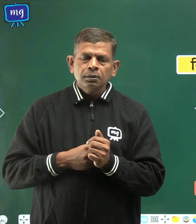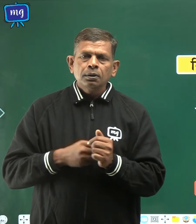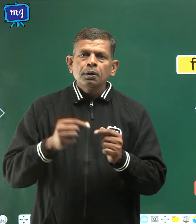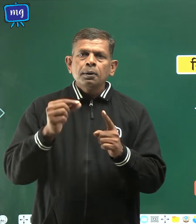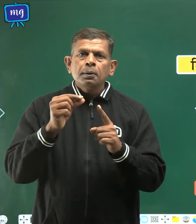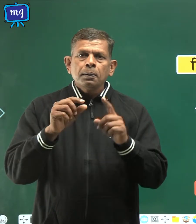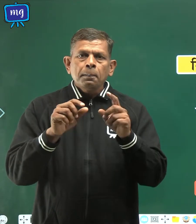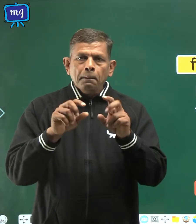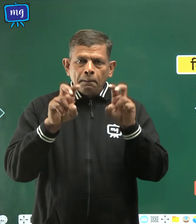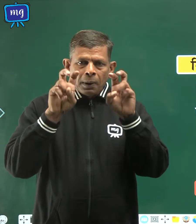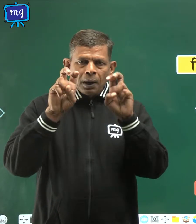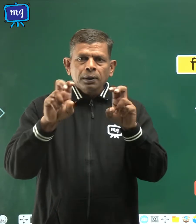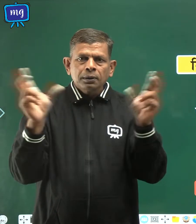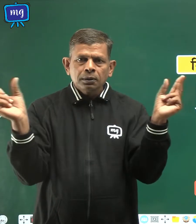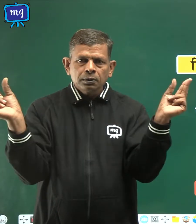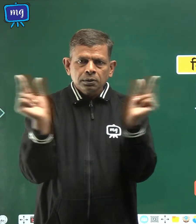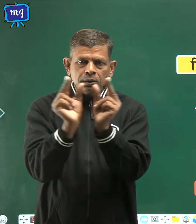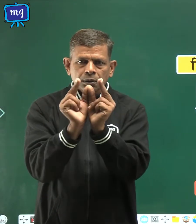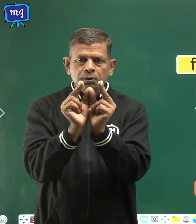पाठ के सारांश को